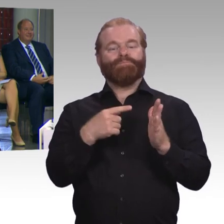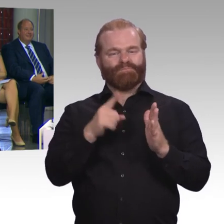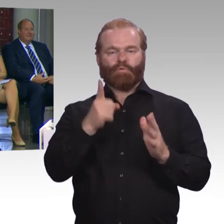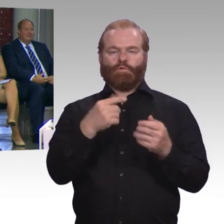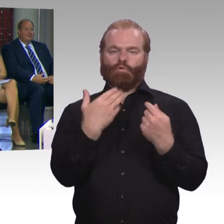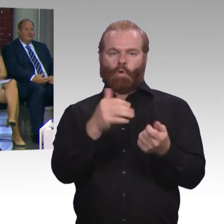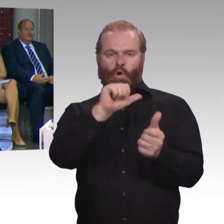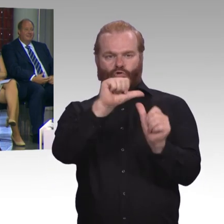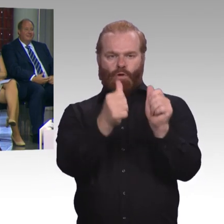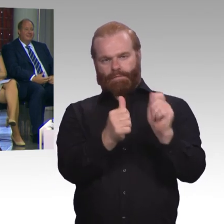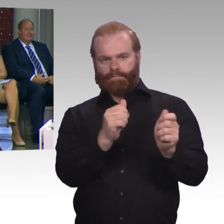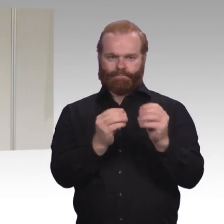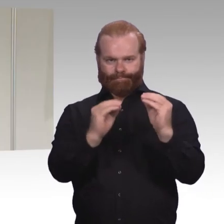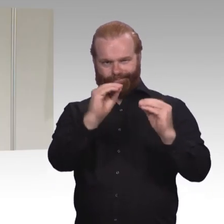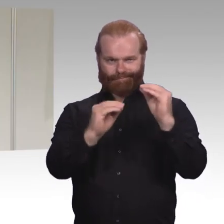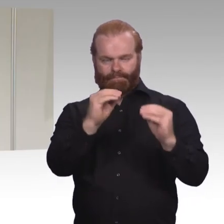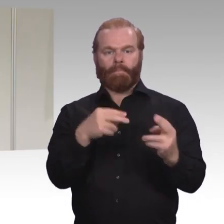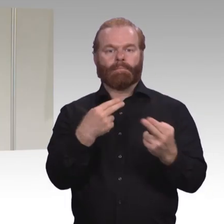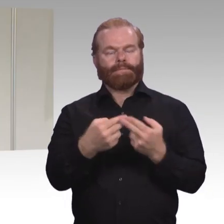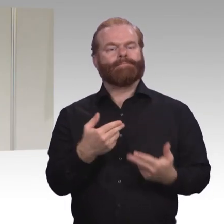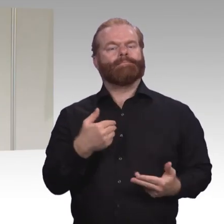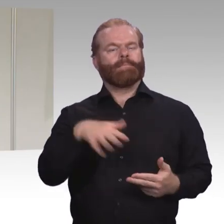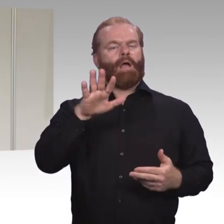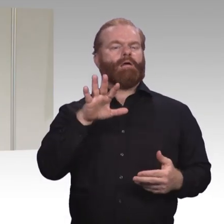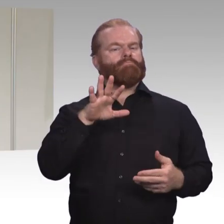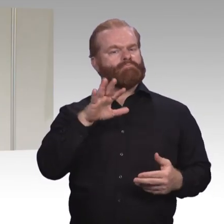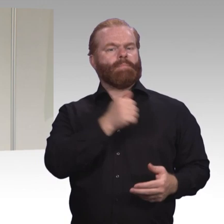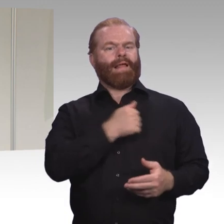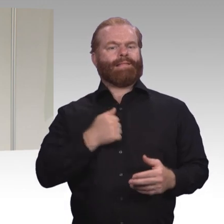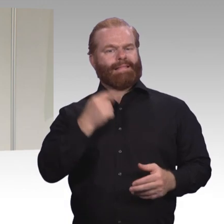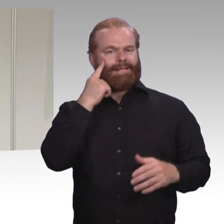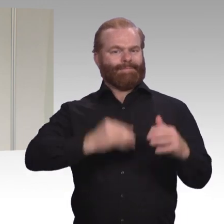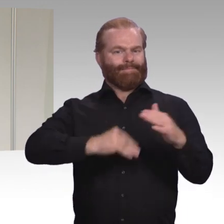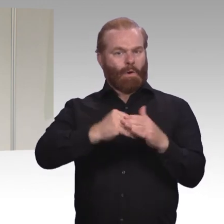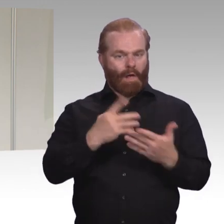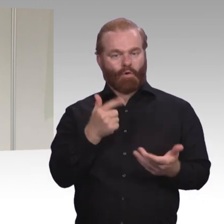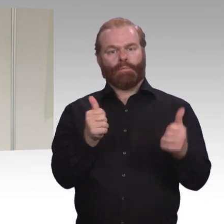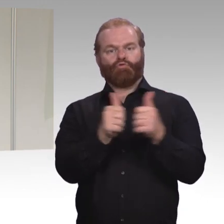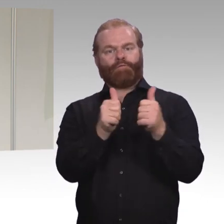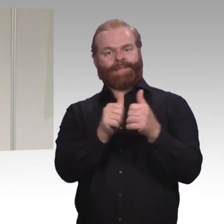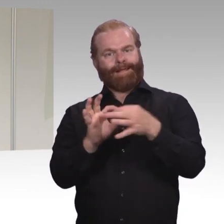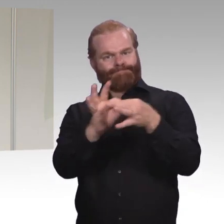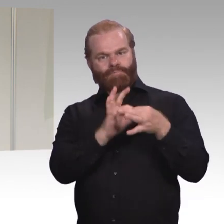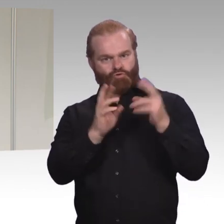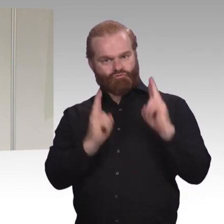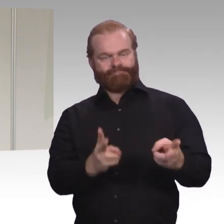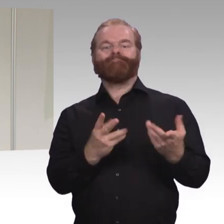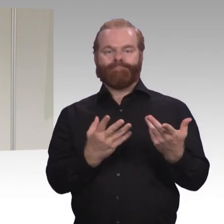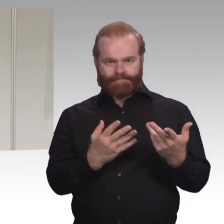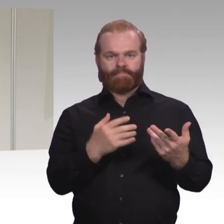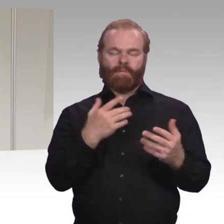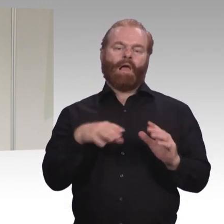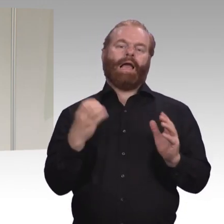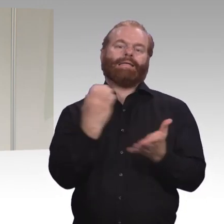partnerschaftlich geboten erscheint. An diesen Fragen muss sich unsere Diskussion über Einsätze und Mandate